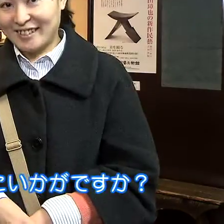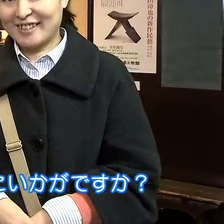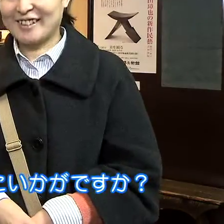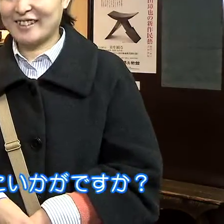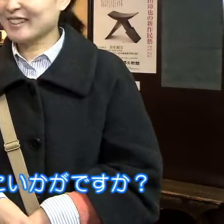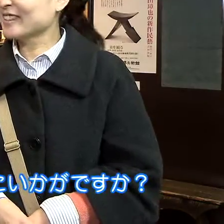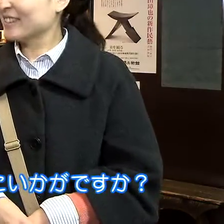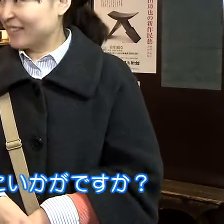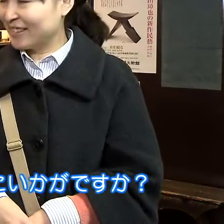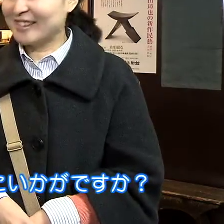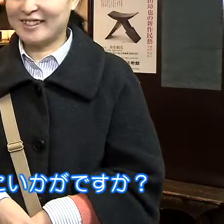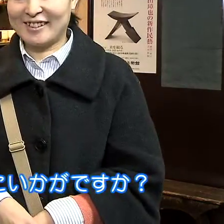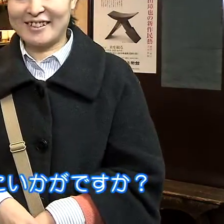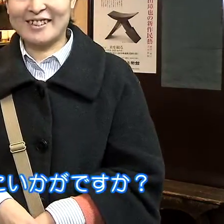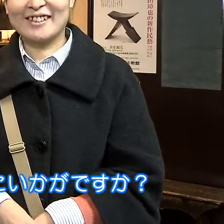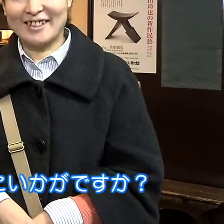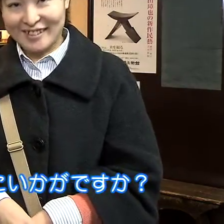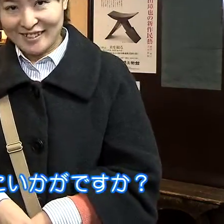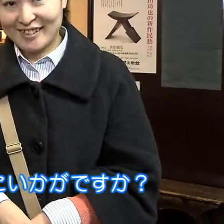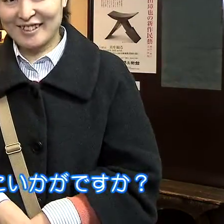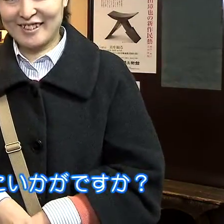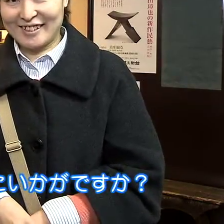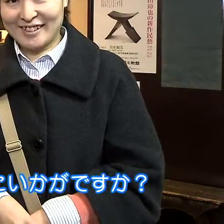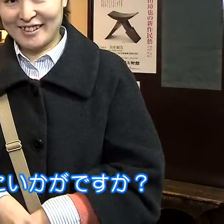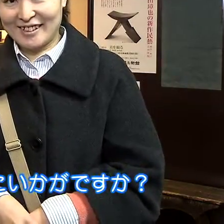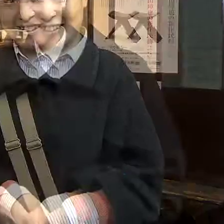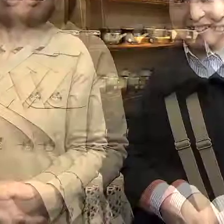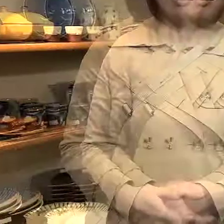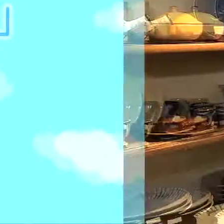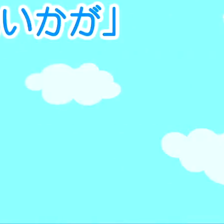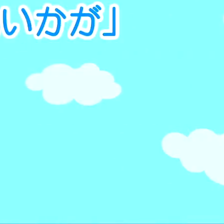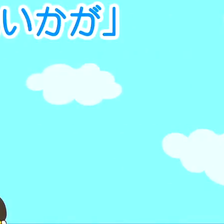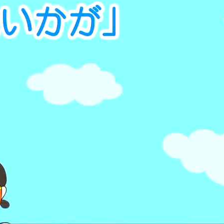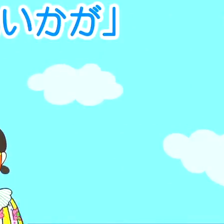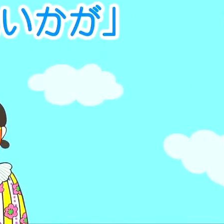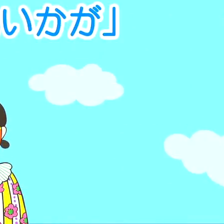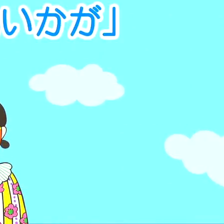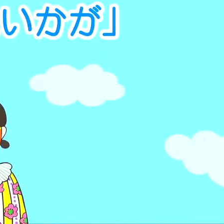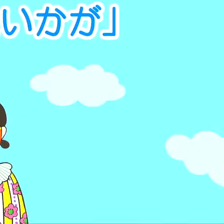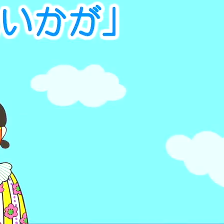や贈り物にいかがですか。